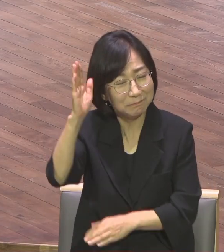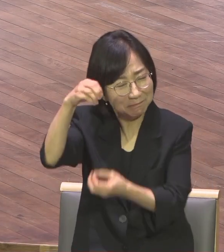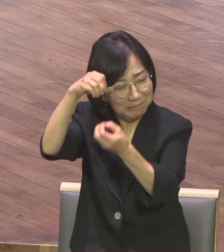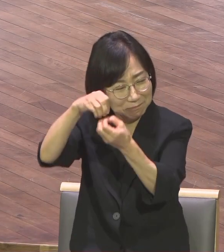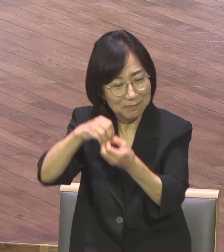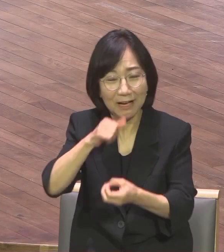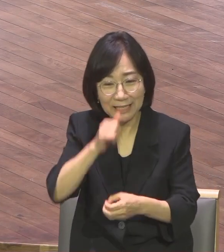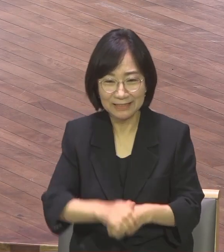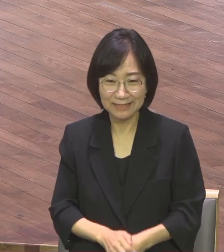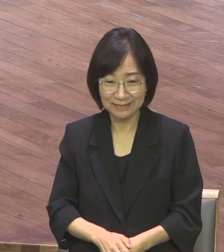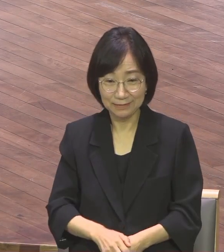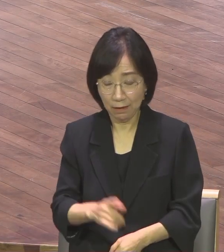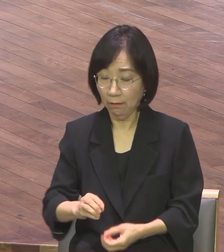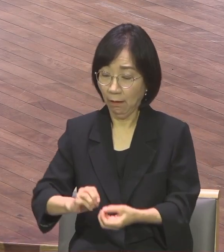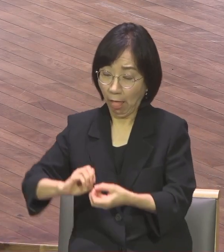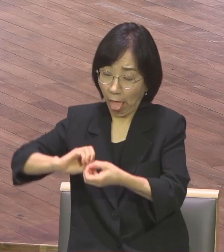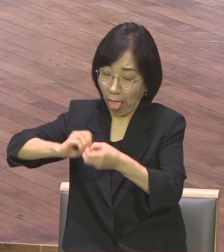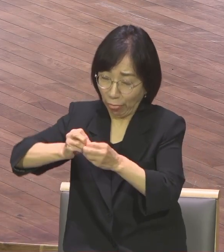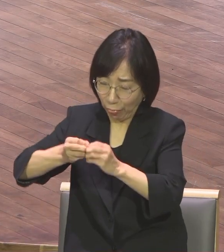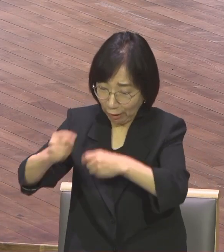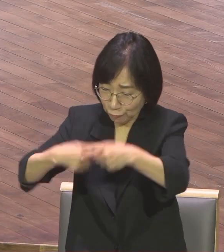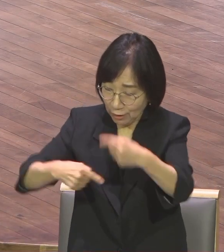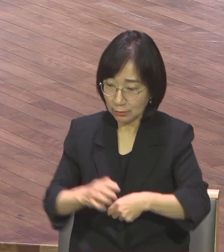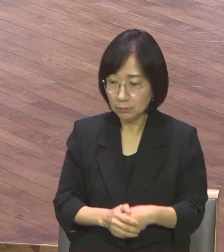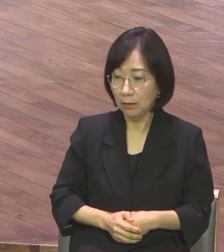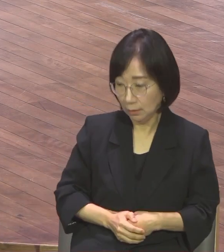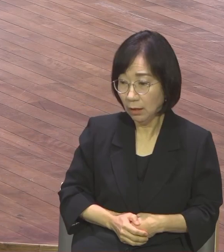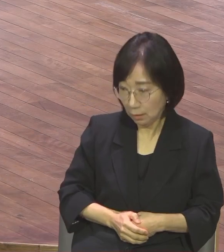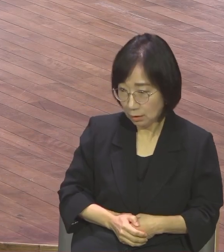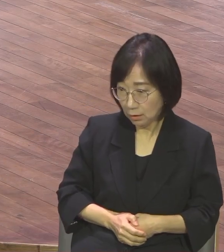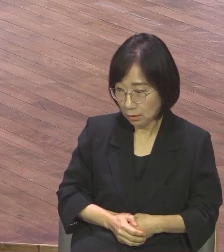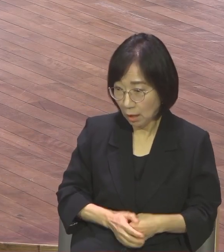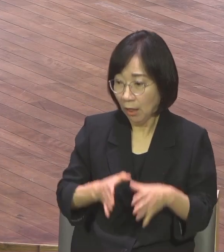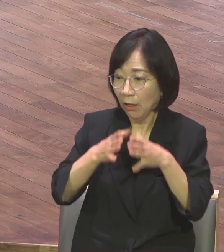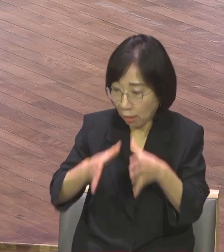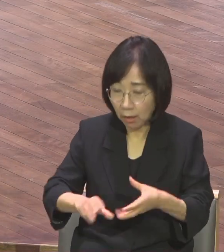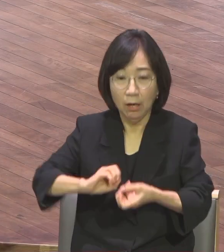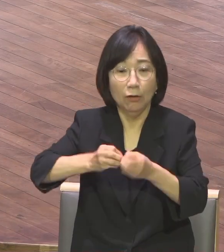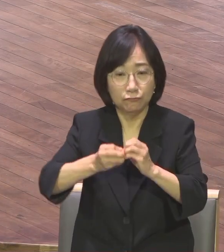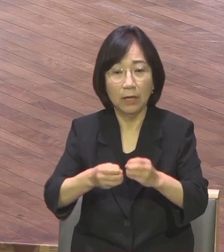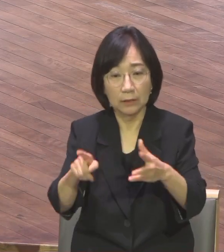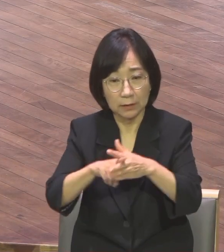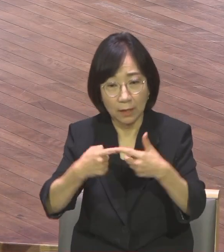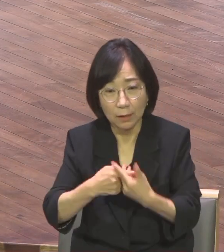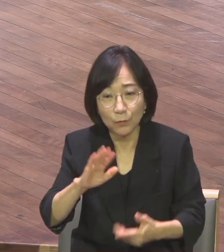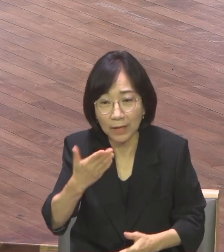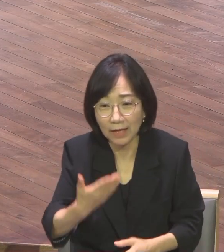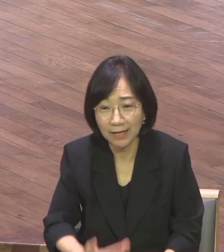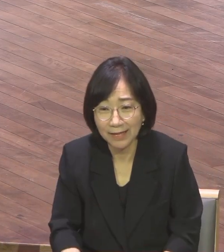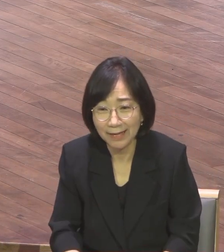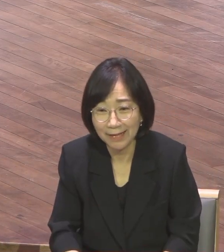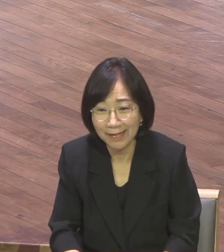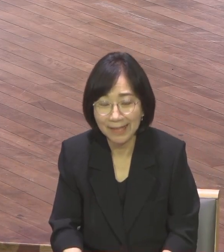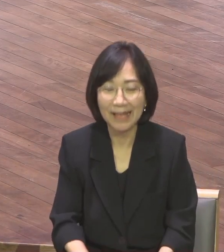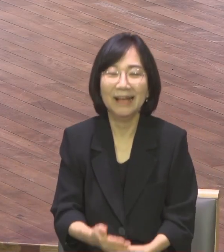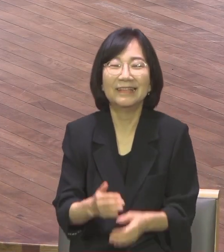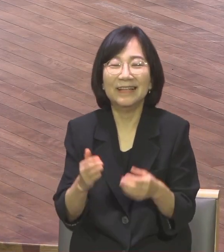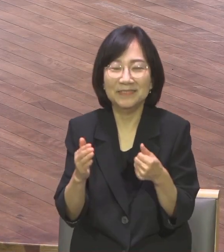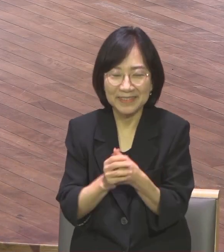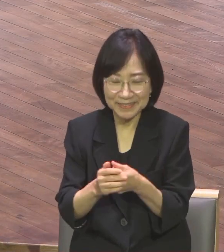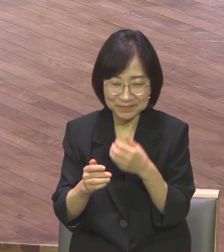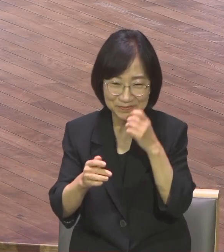개떡같이 말했으면 개떡같이 이해하는 거지요, 뭐. 그게 정상이잖아요. 그래서 말 한마디를